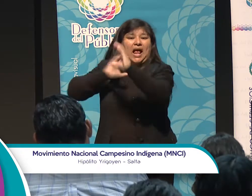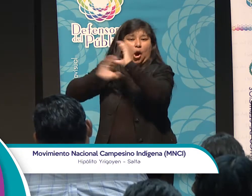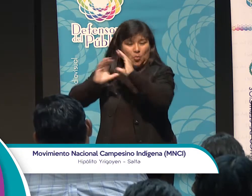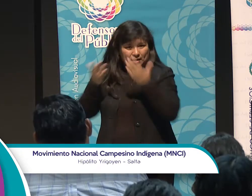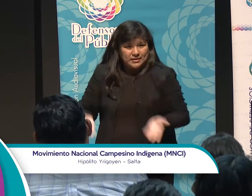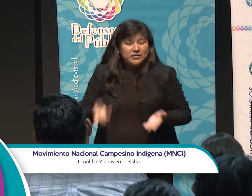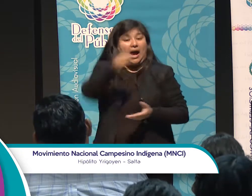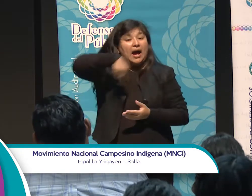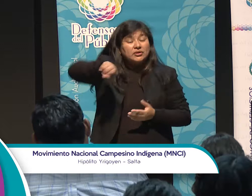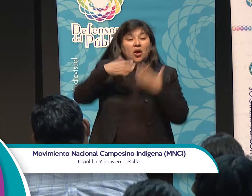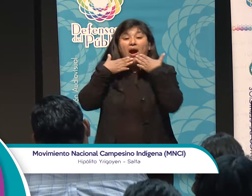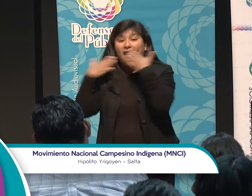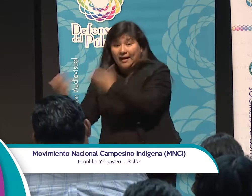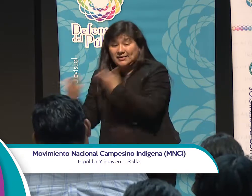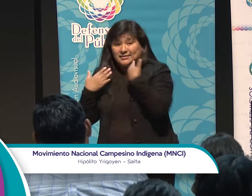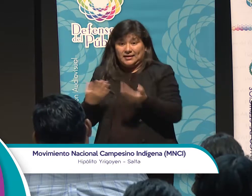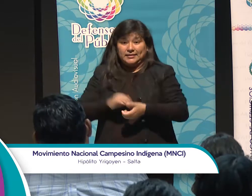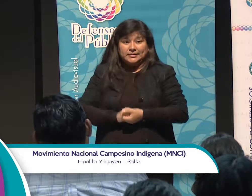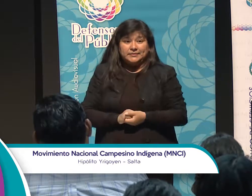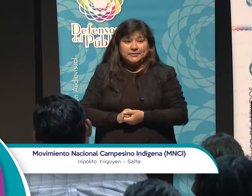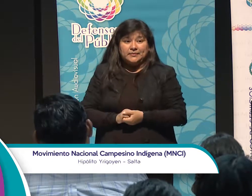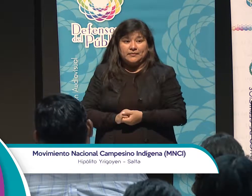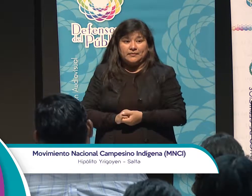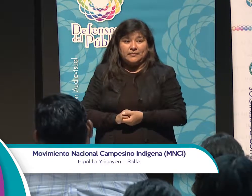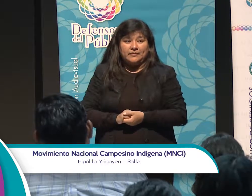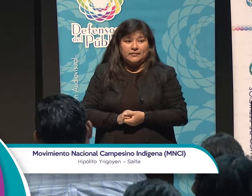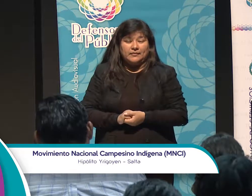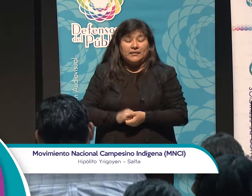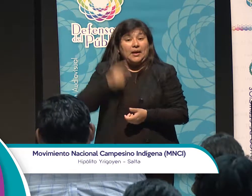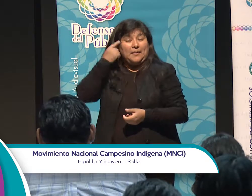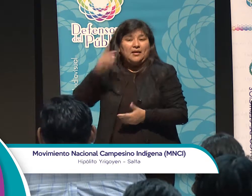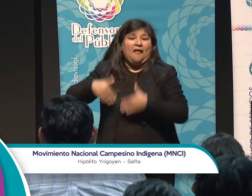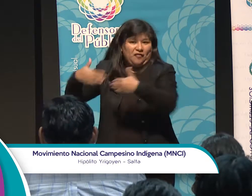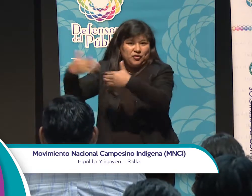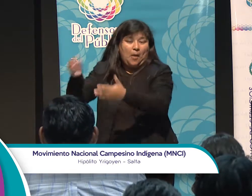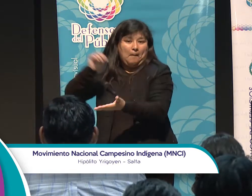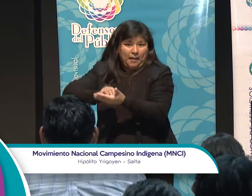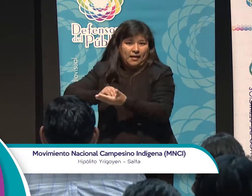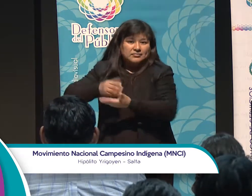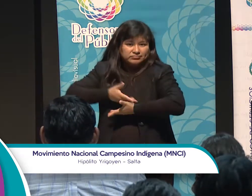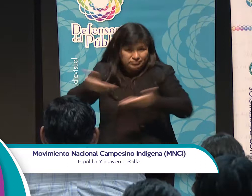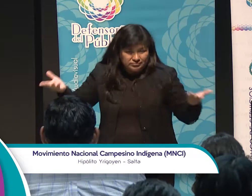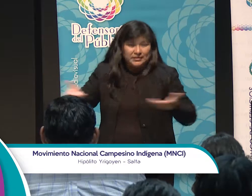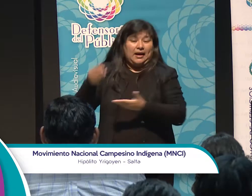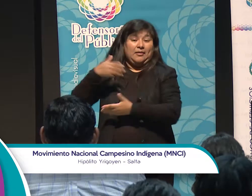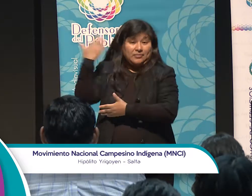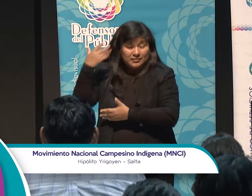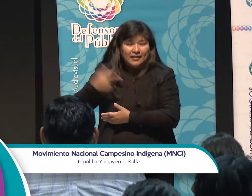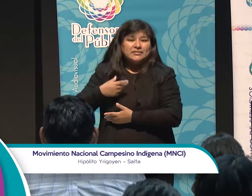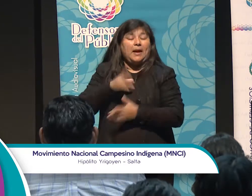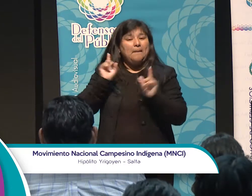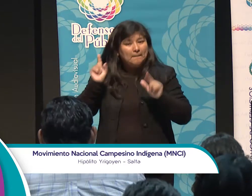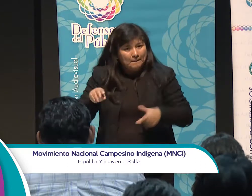agradecerle por esto y bueno, esperemos que cuando hayan otros también nos sigan invitando. Nosotros